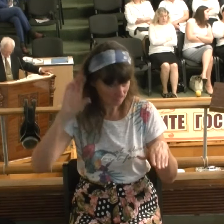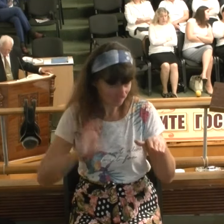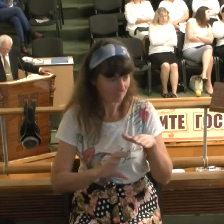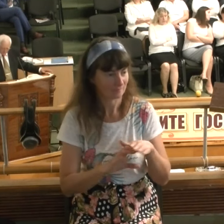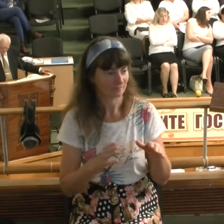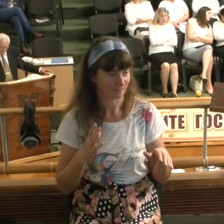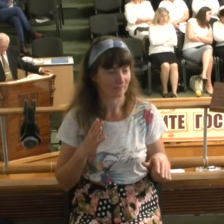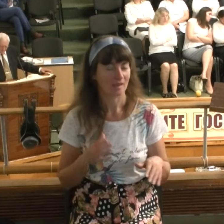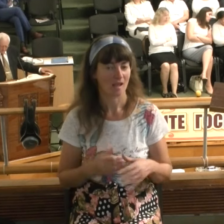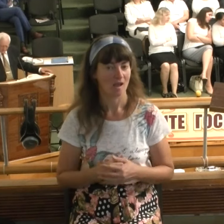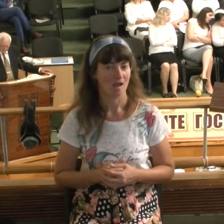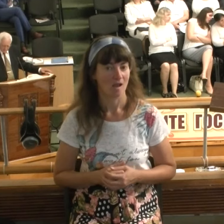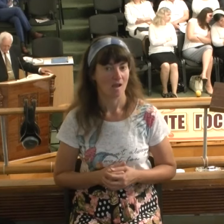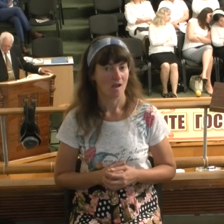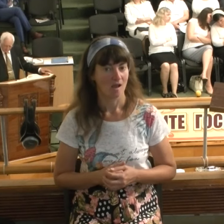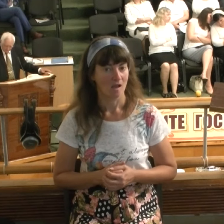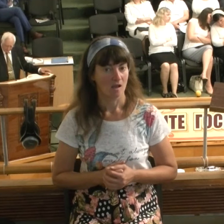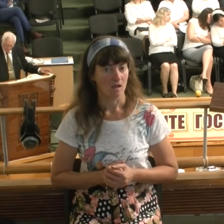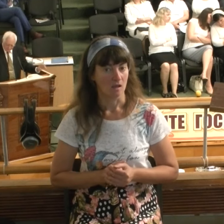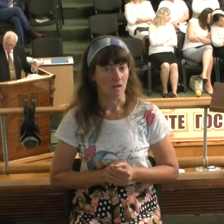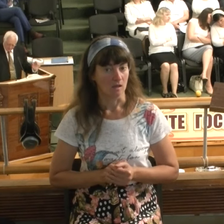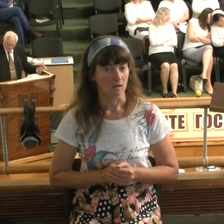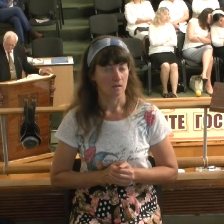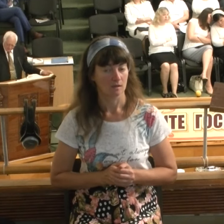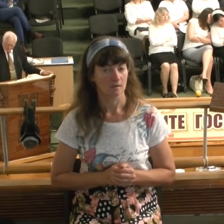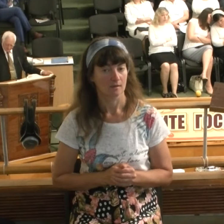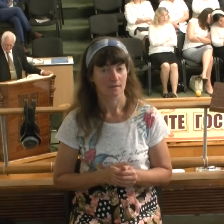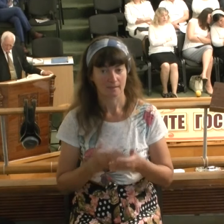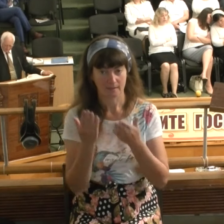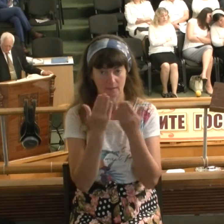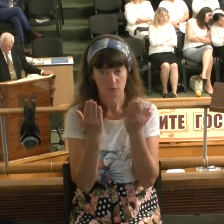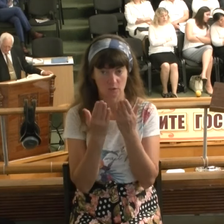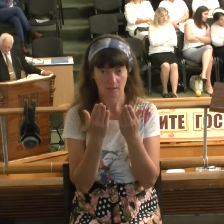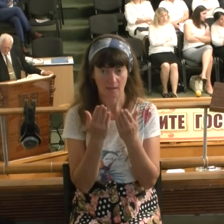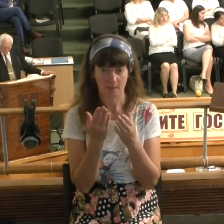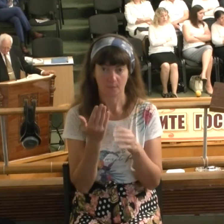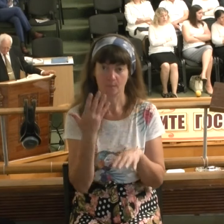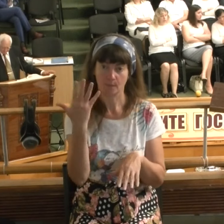5 глава с 5 по 7 стих.